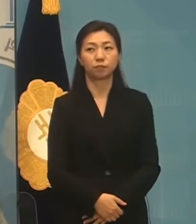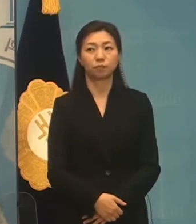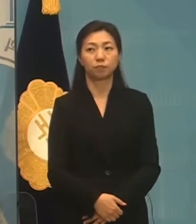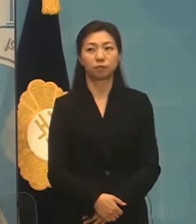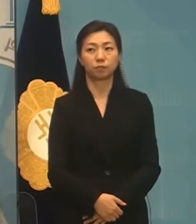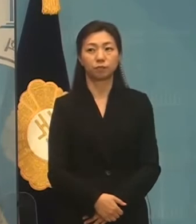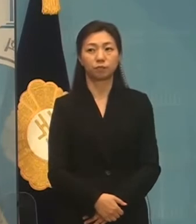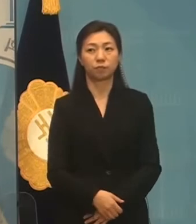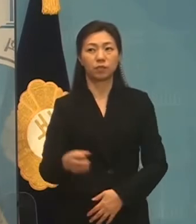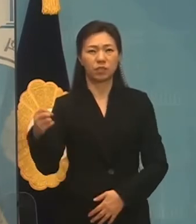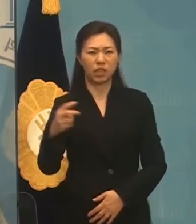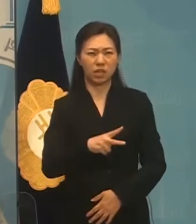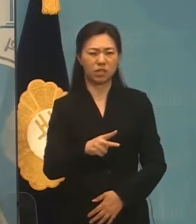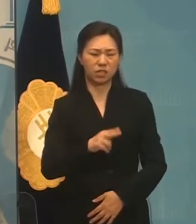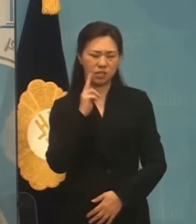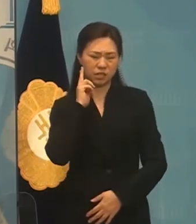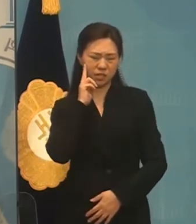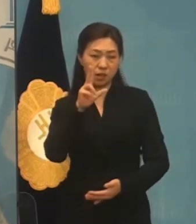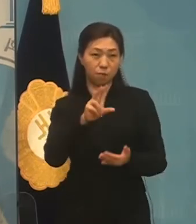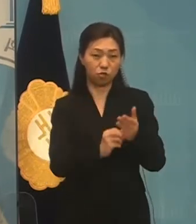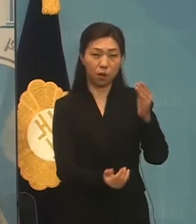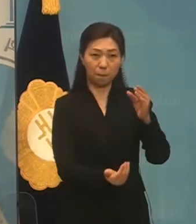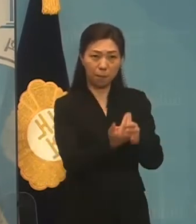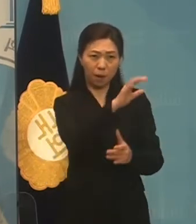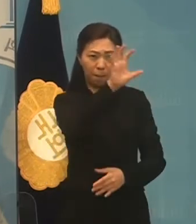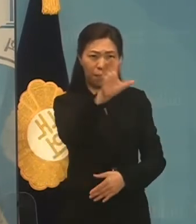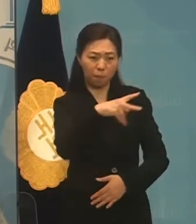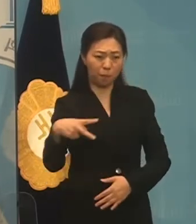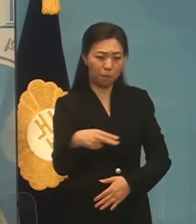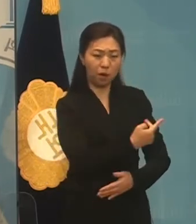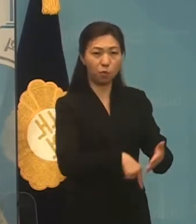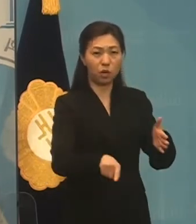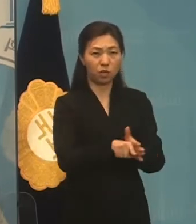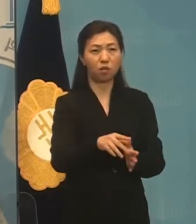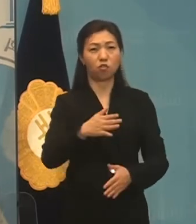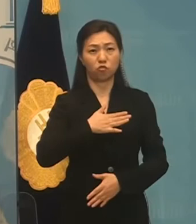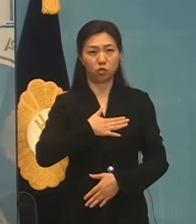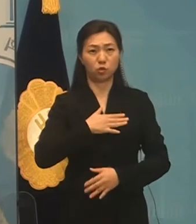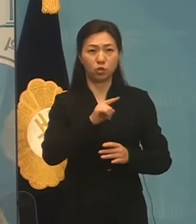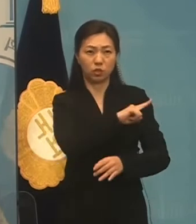다시는 이런 참극이 반복되지 않도록 정의당도 최선을 다하겠습니다.